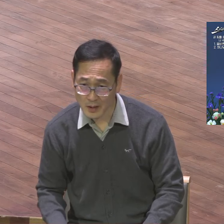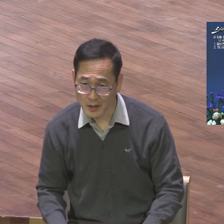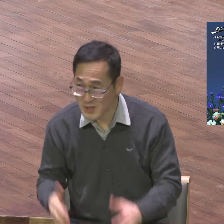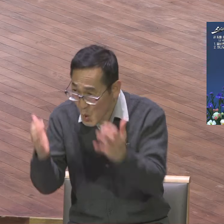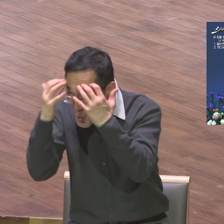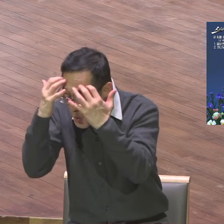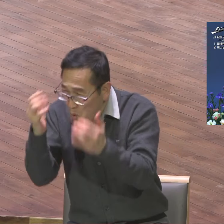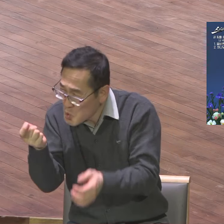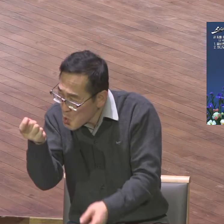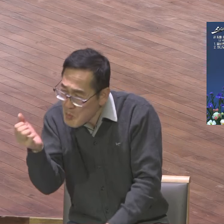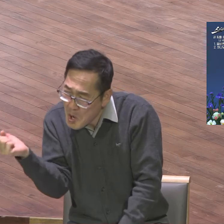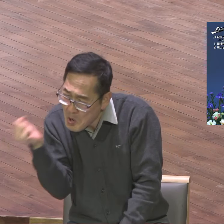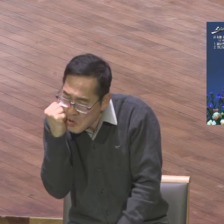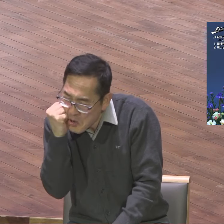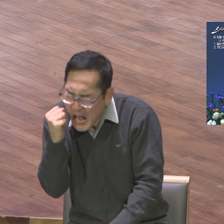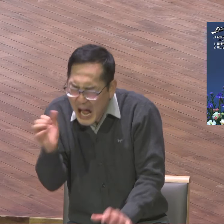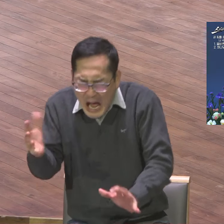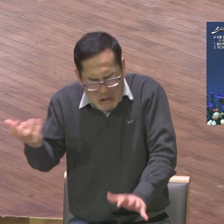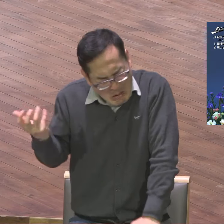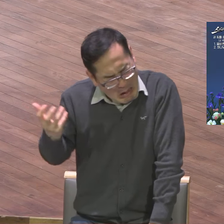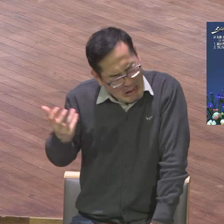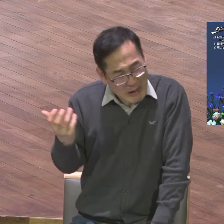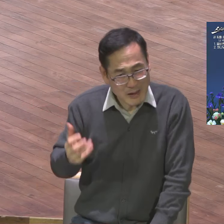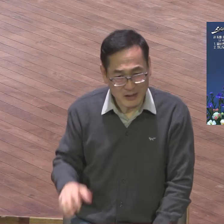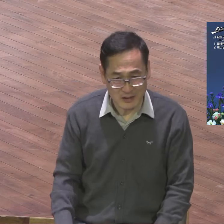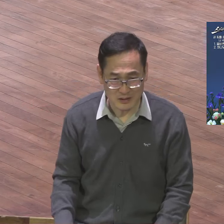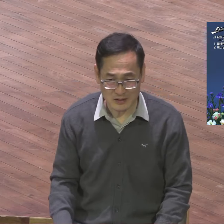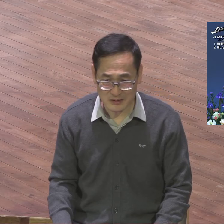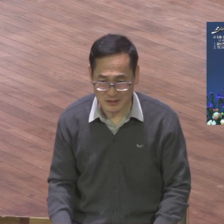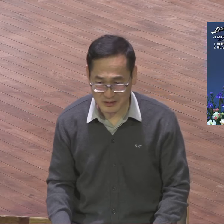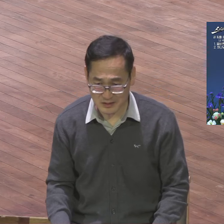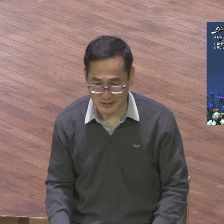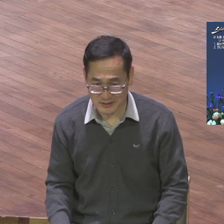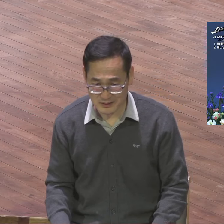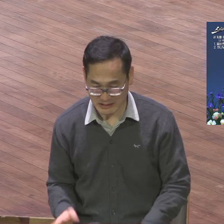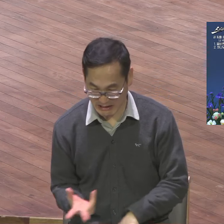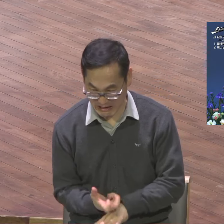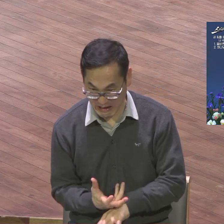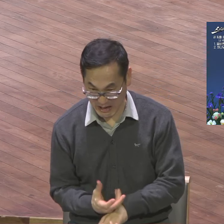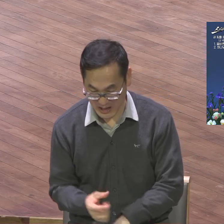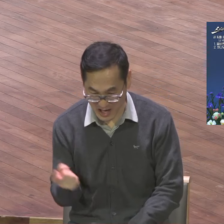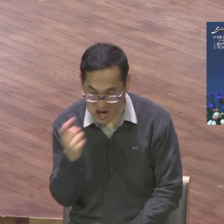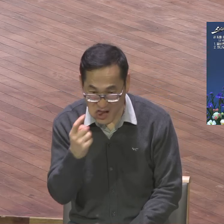배부른 시험이라고. 이게 뭐 시험입니까? 죽인다는데.